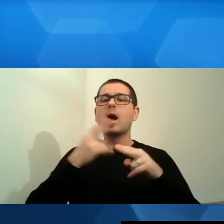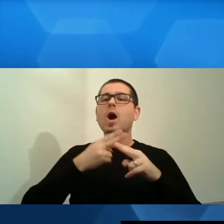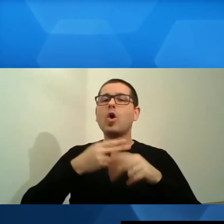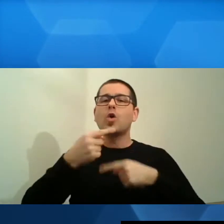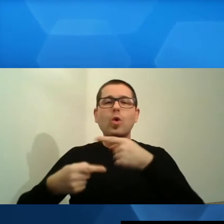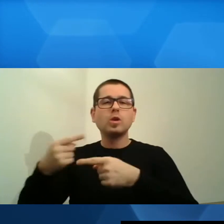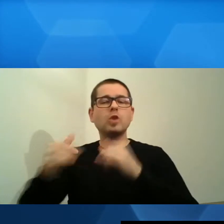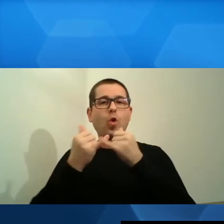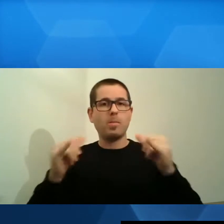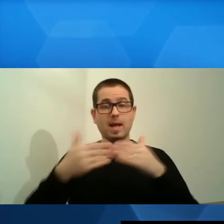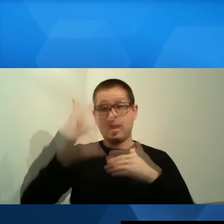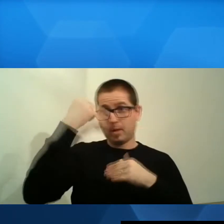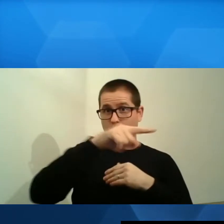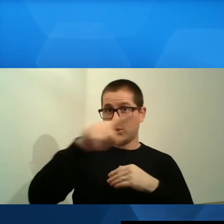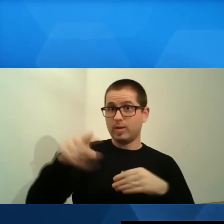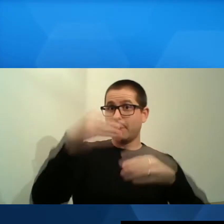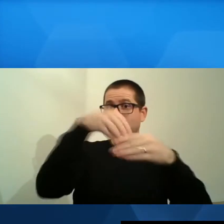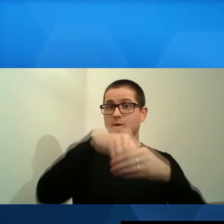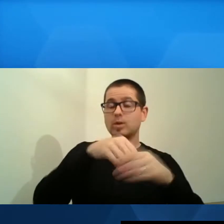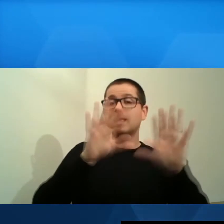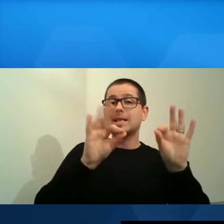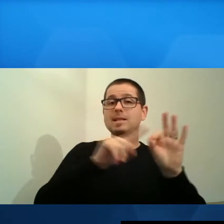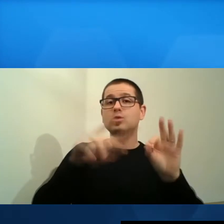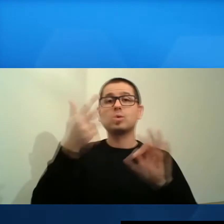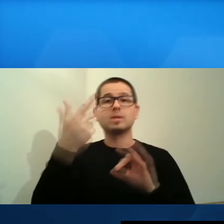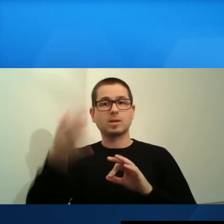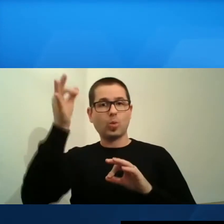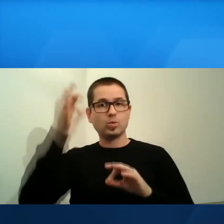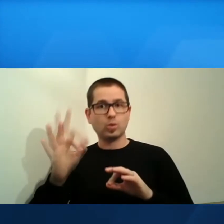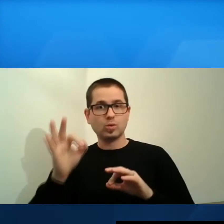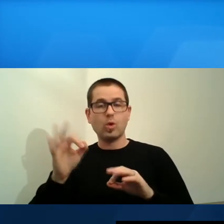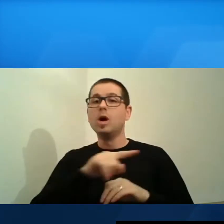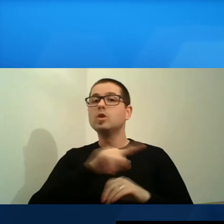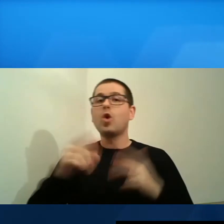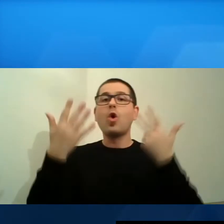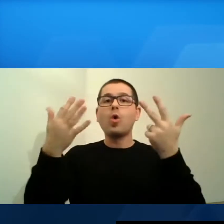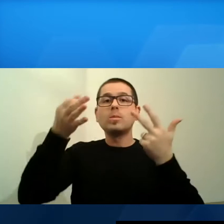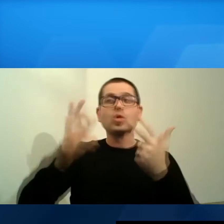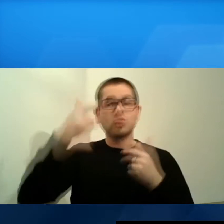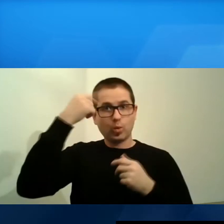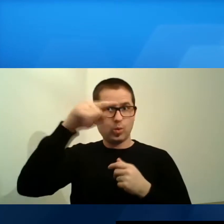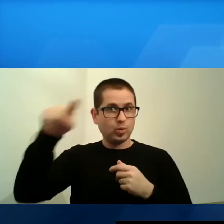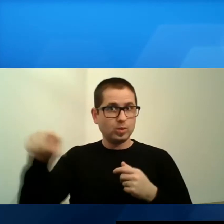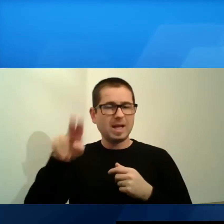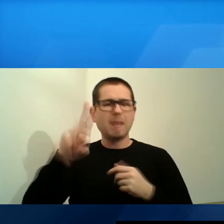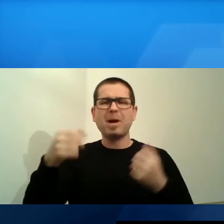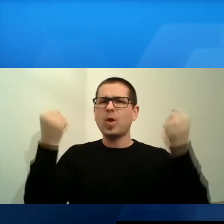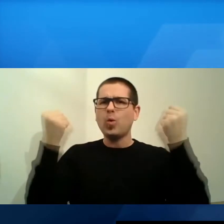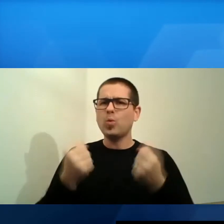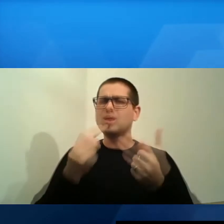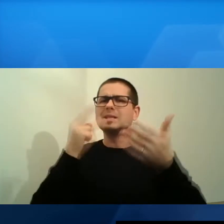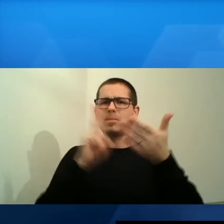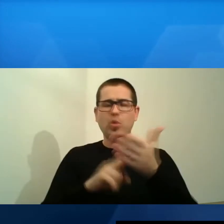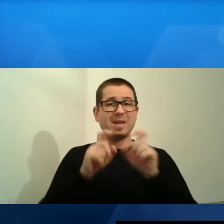kronični obliki pri ljudeh prisoten v 10 do 30%. Do 8% ljudi ima tako